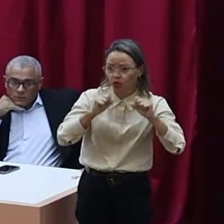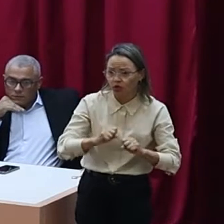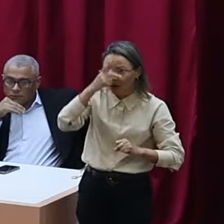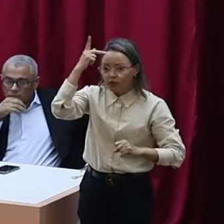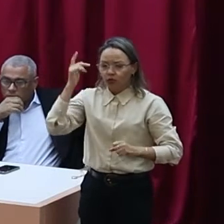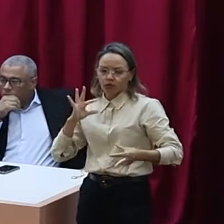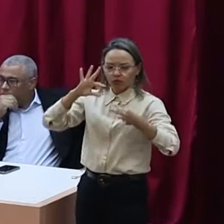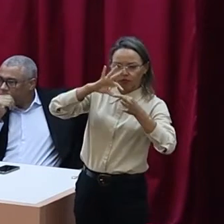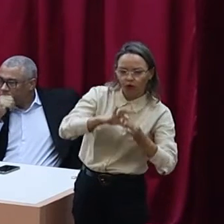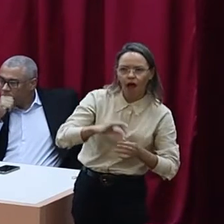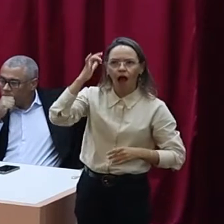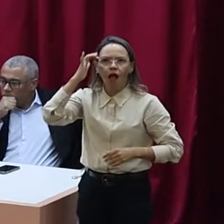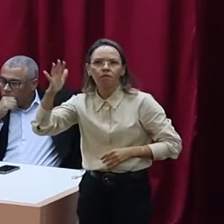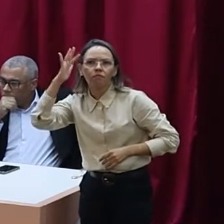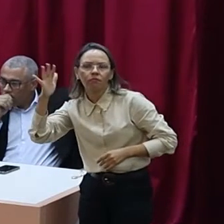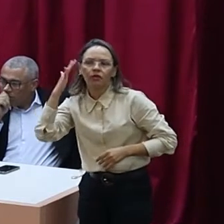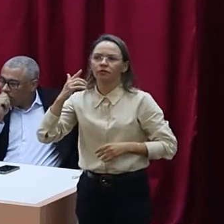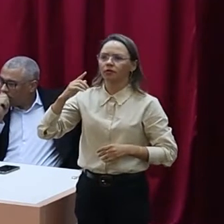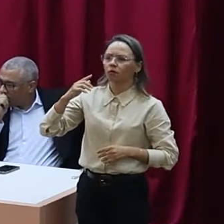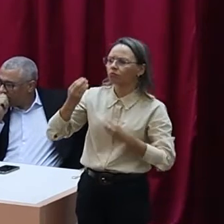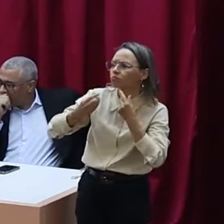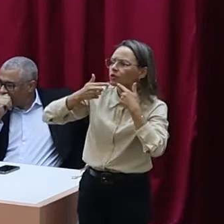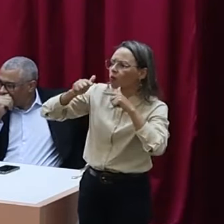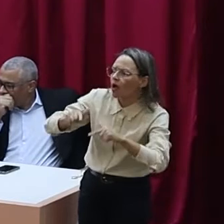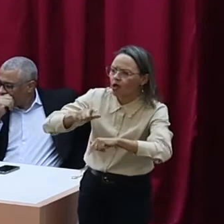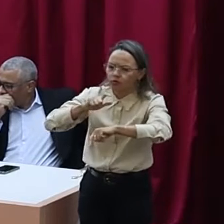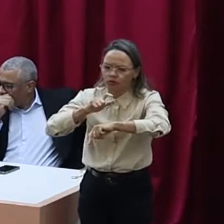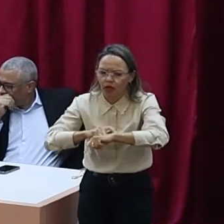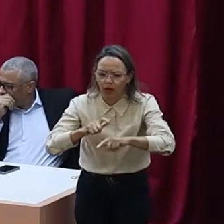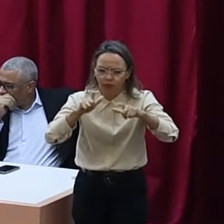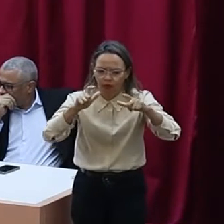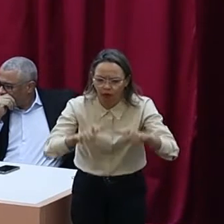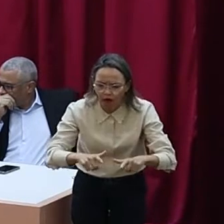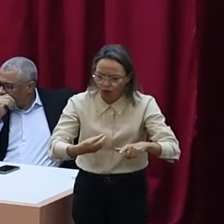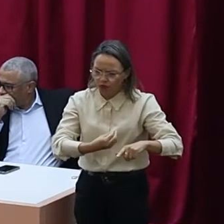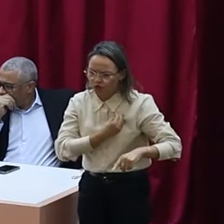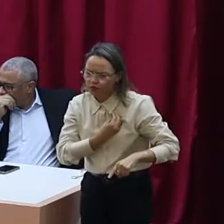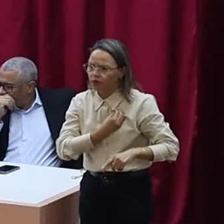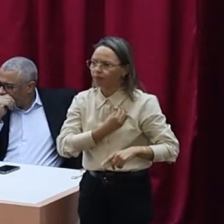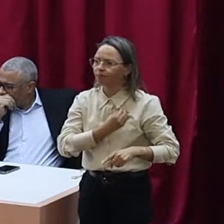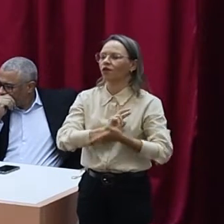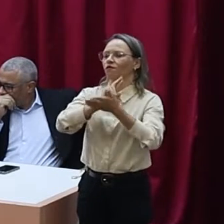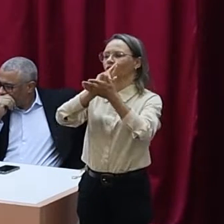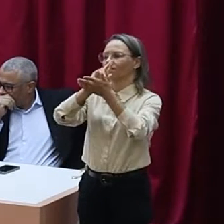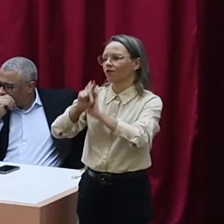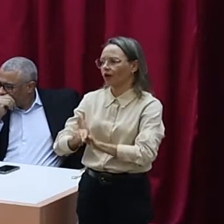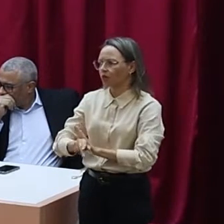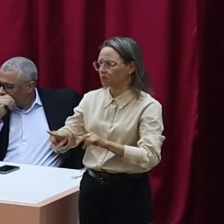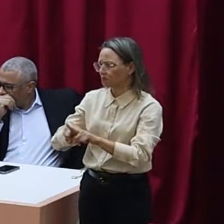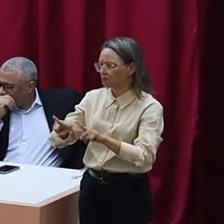esperança recalibram, reimaginam linguagem, tempo, espaço e outros recursos de